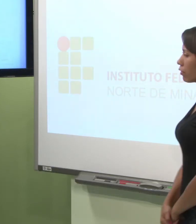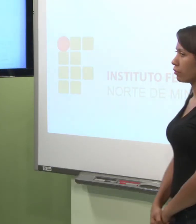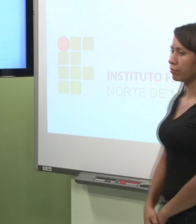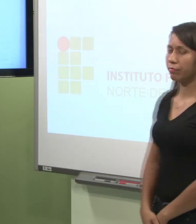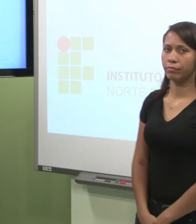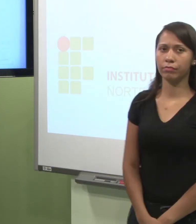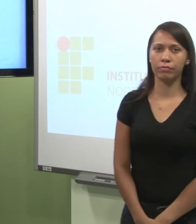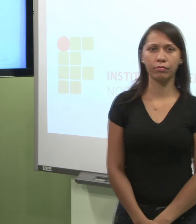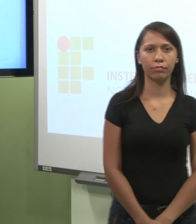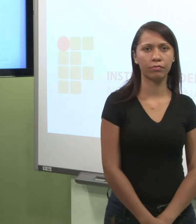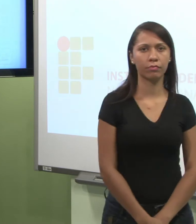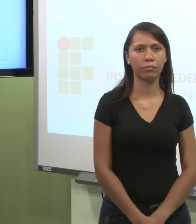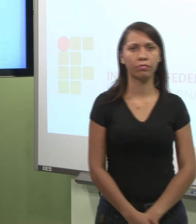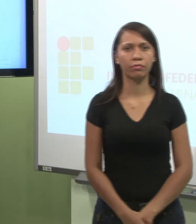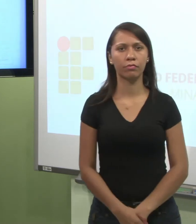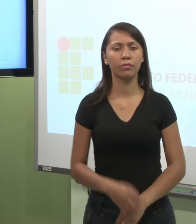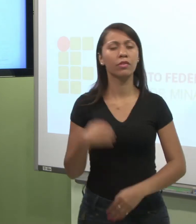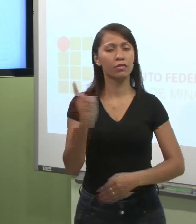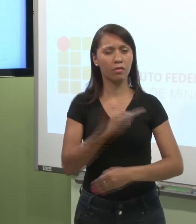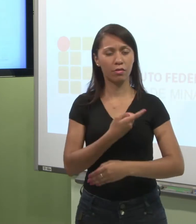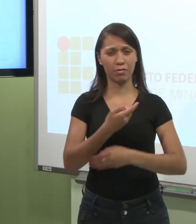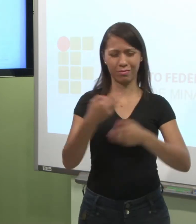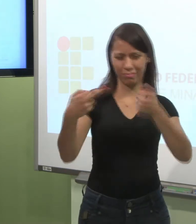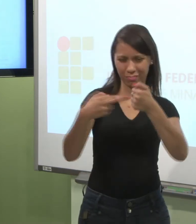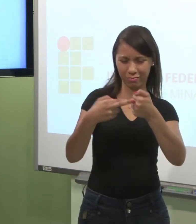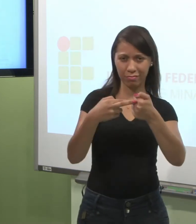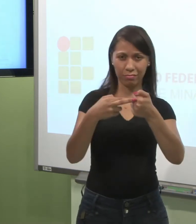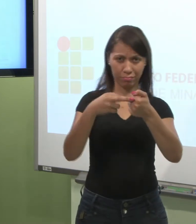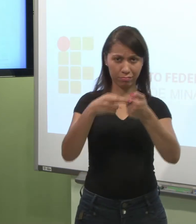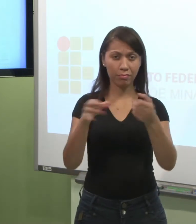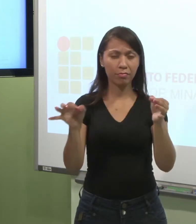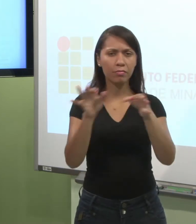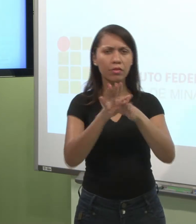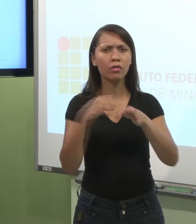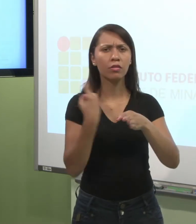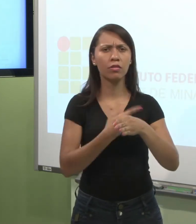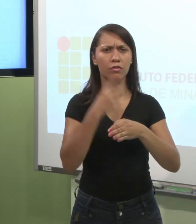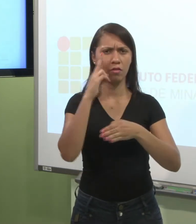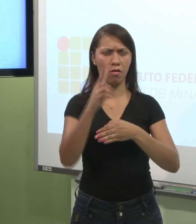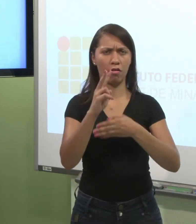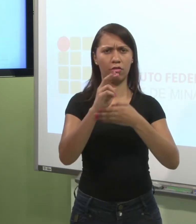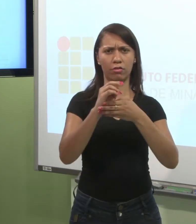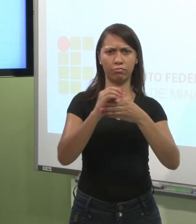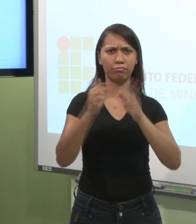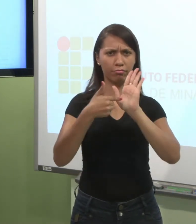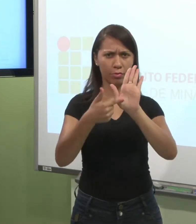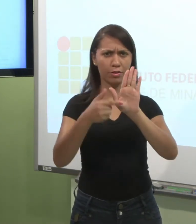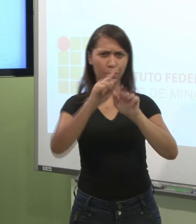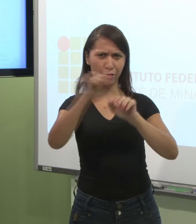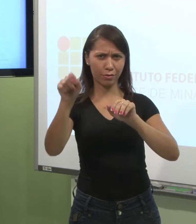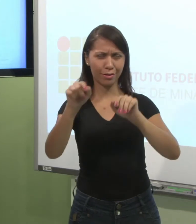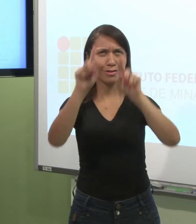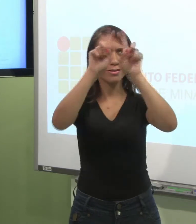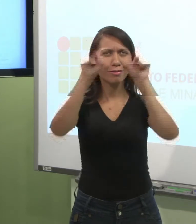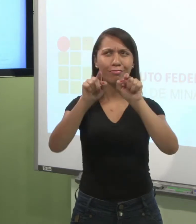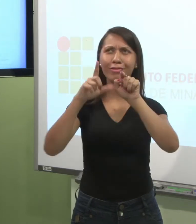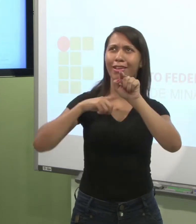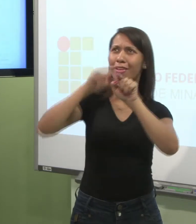Para encerrarmos a parte de regência, quero que me ajudem a completar uns quadrinhos da tirinha que vou mostrar. Completem